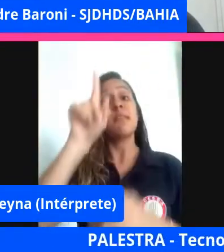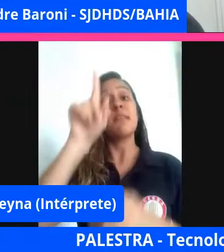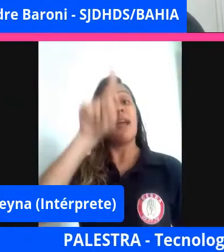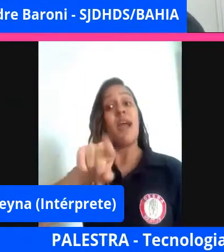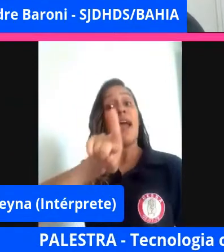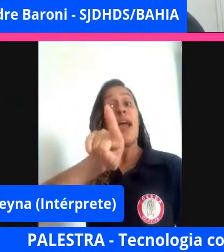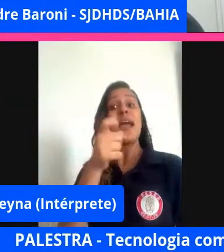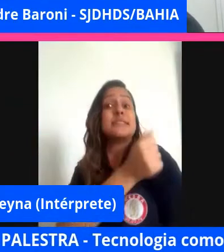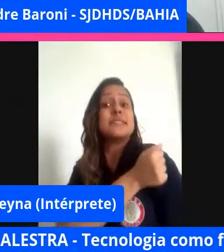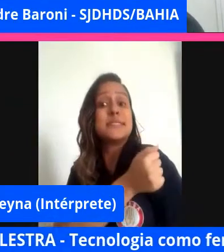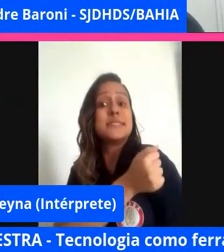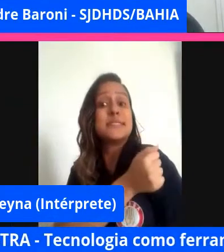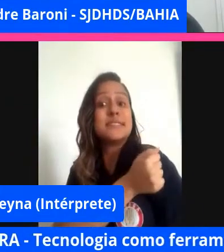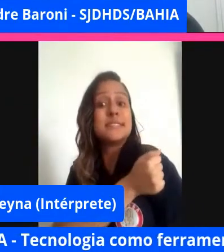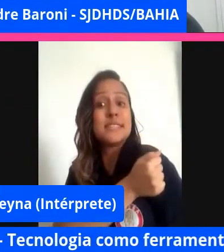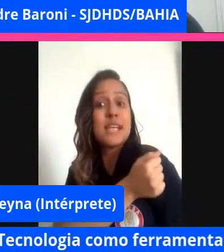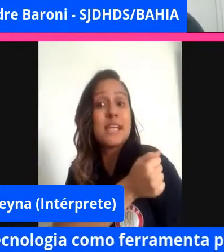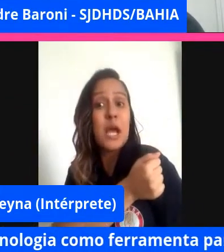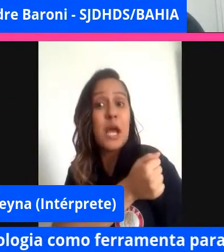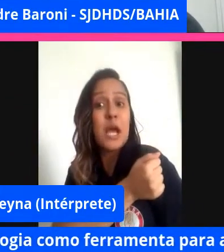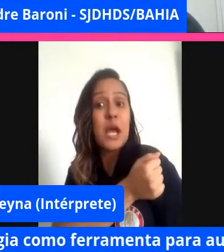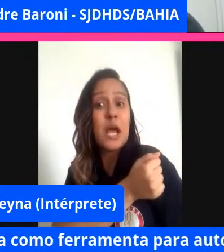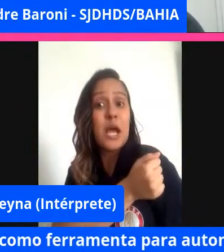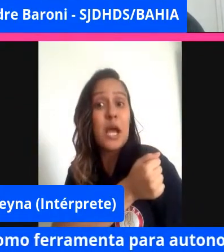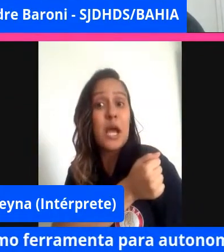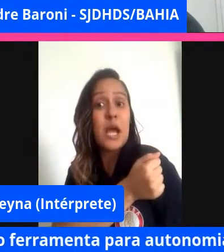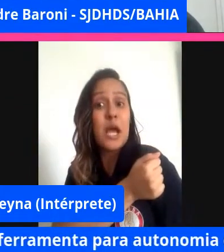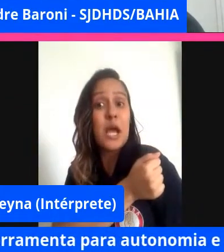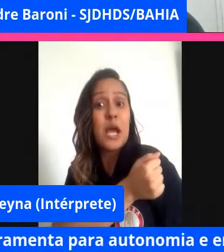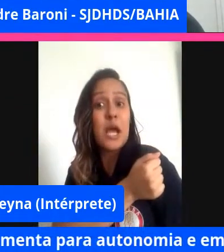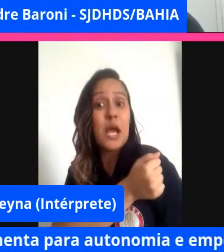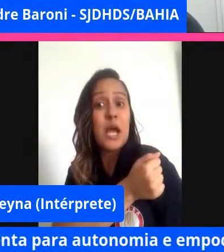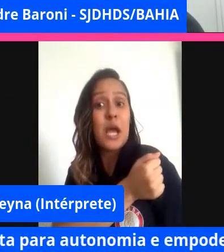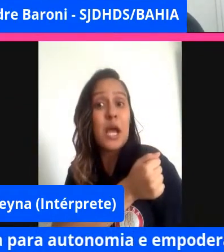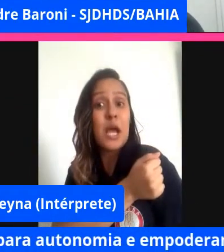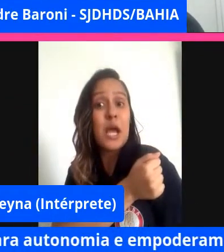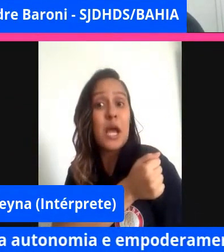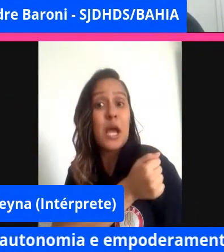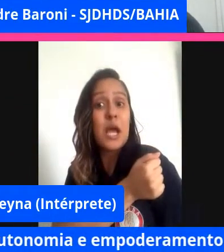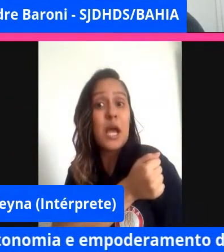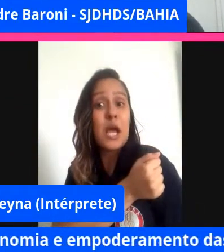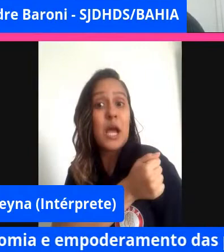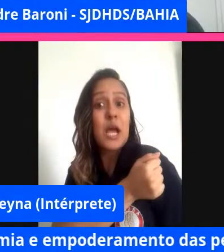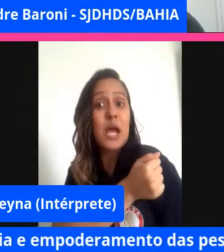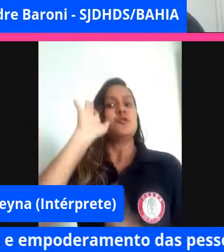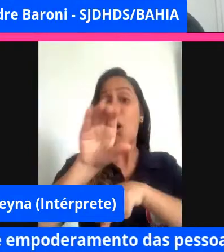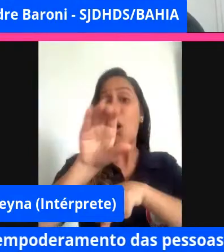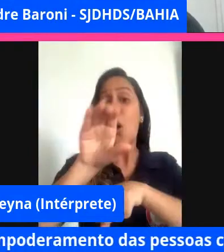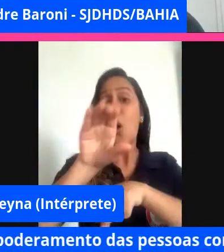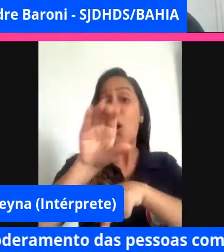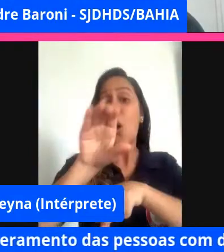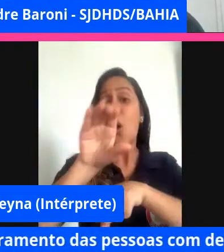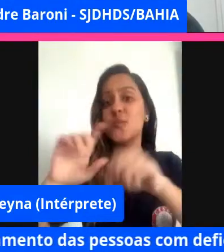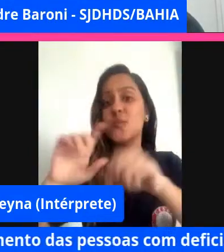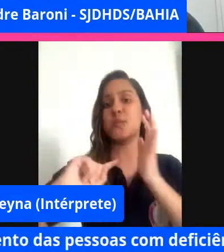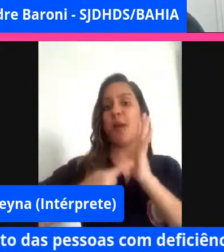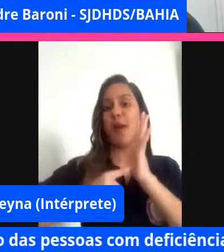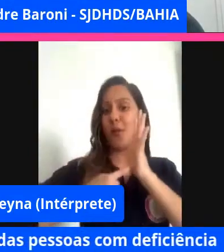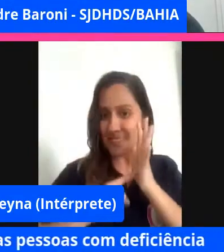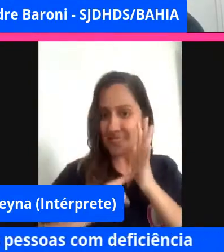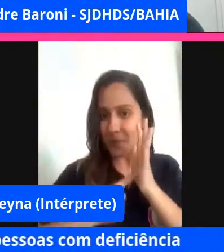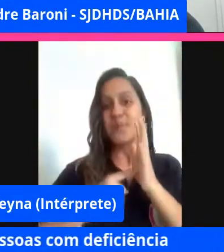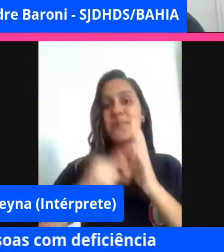automação industrial. E vamos, na tarde de hoje, conversar um pouquinho sobre o poder da tecnologia. Eu